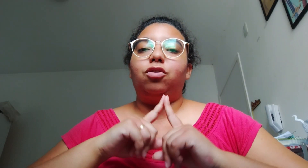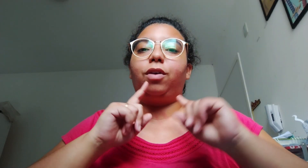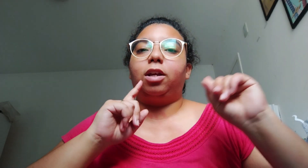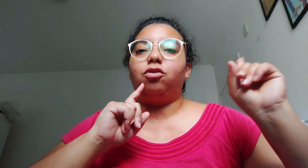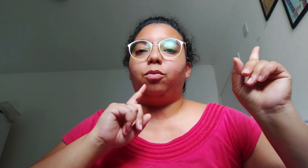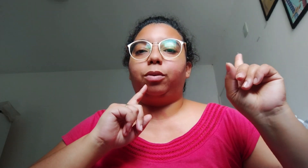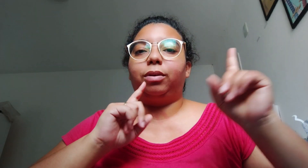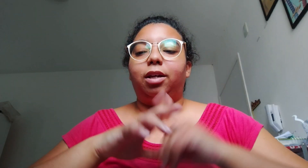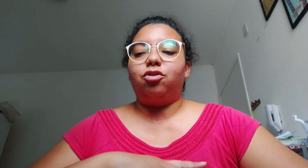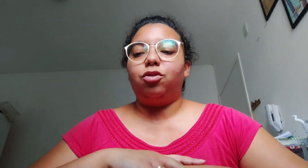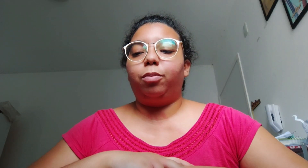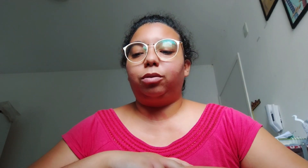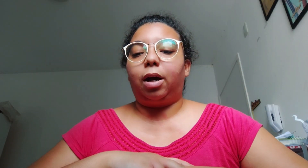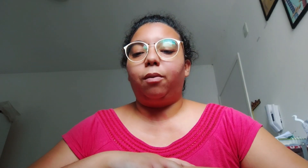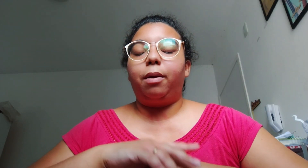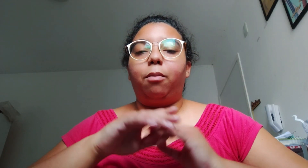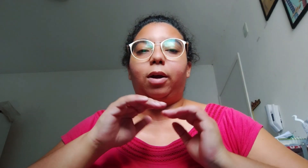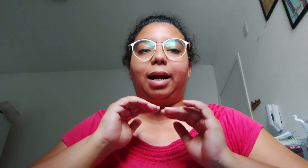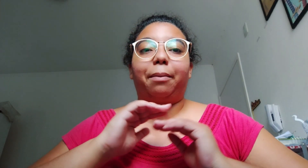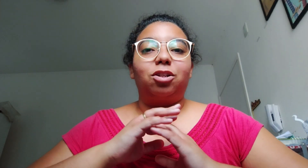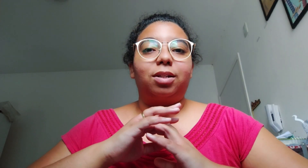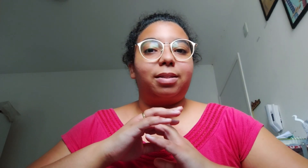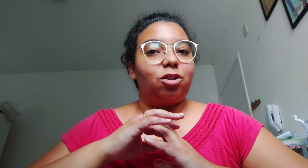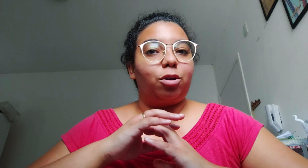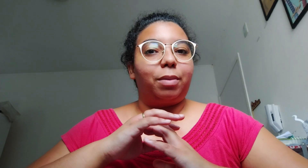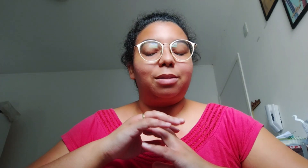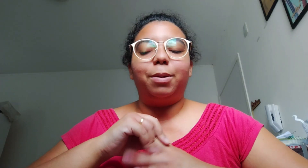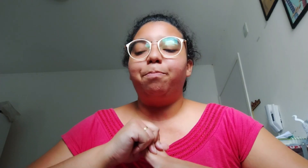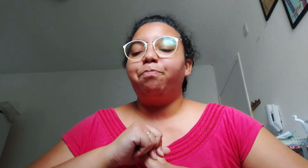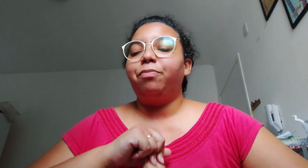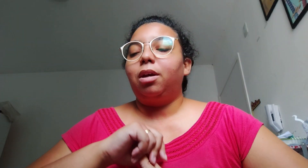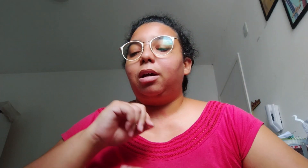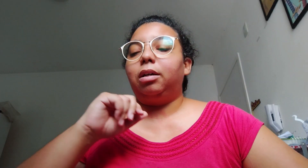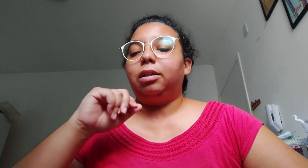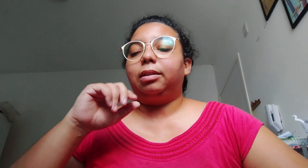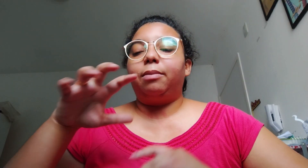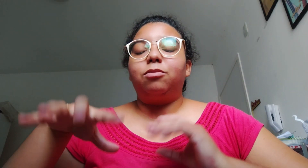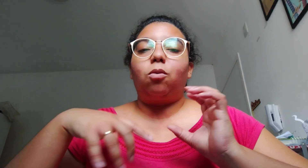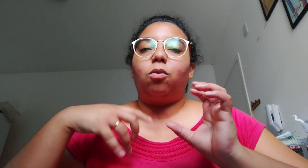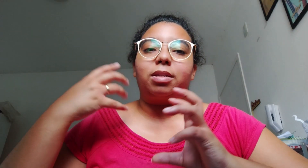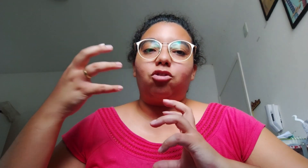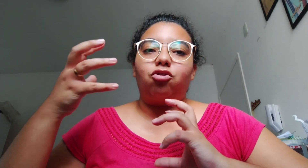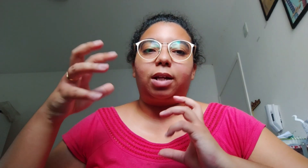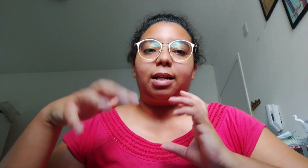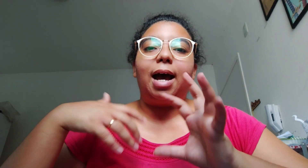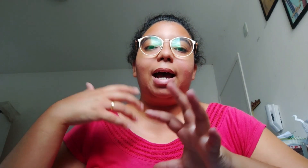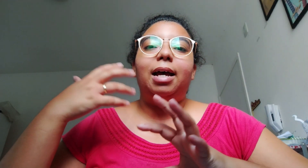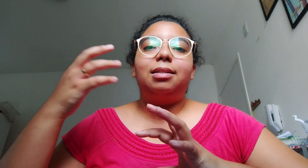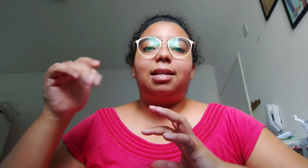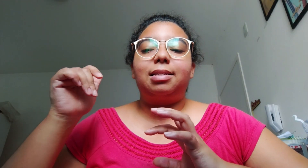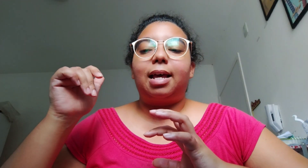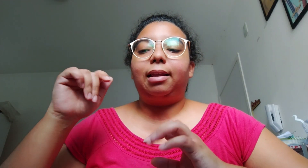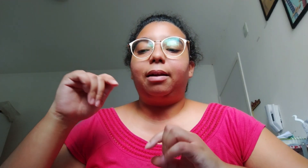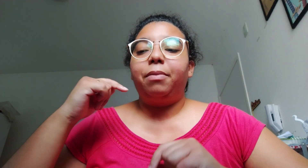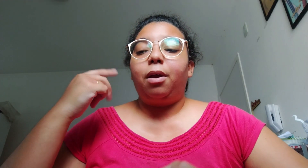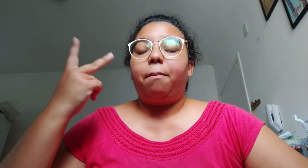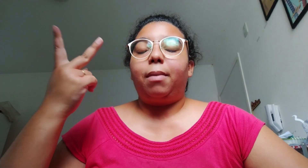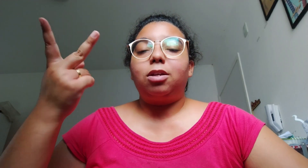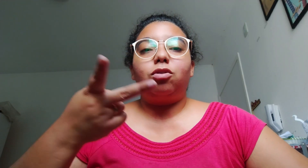diferente do português de Portugal, embora a gramática seja a mesma. Temos algumas regionalidades, etc. Mas o nosso